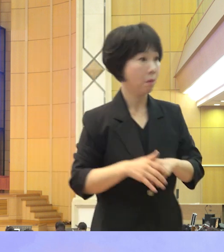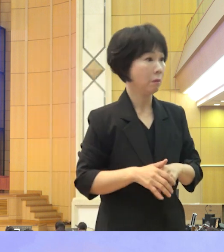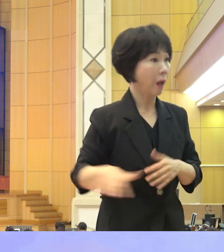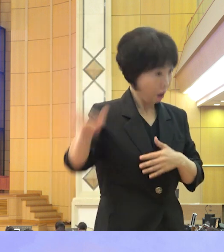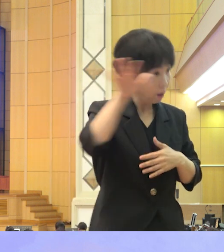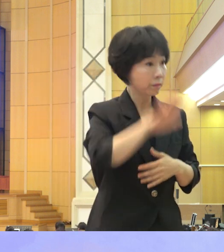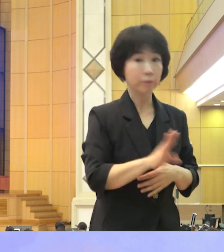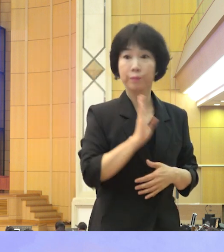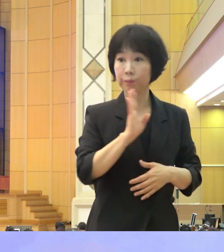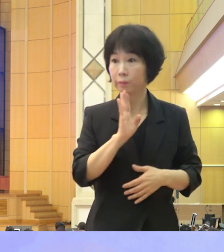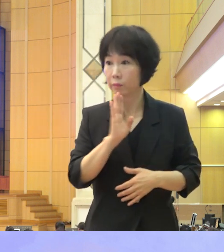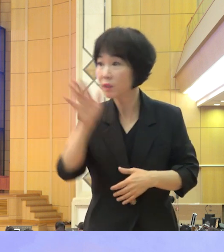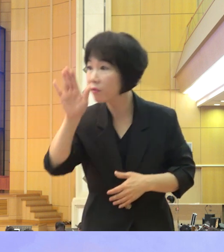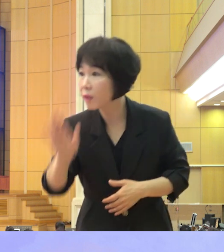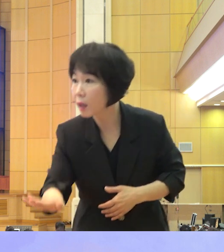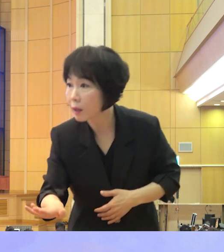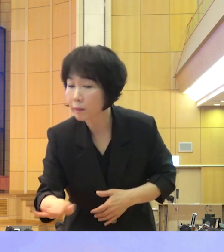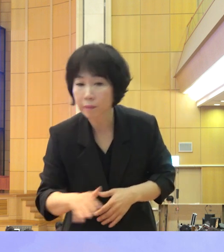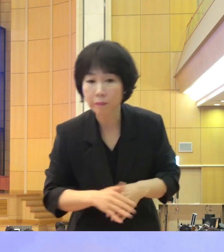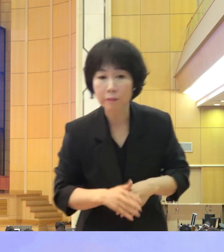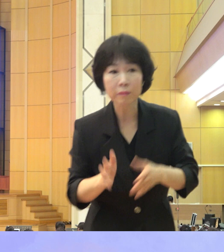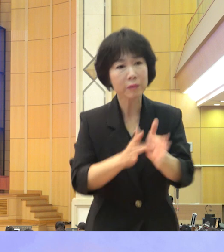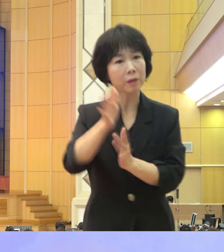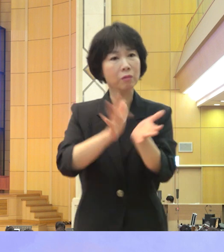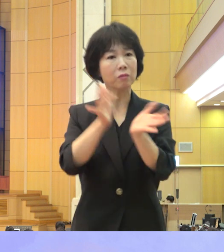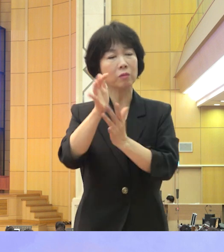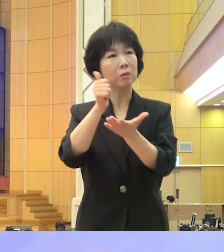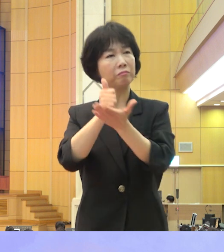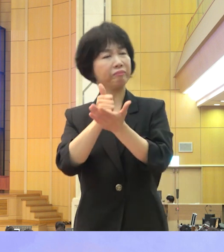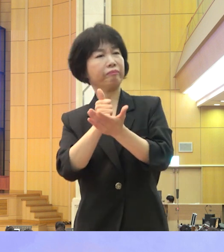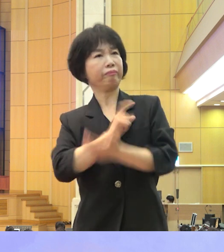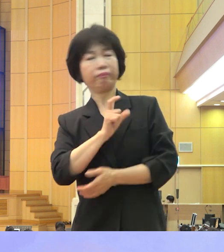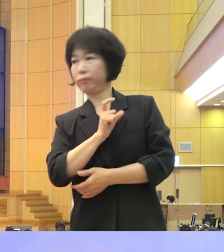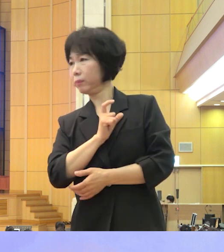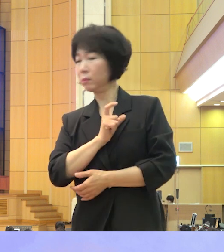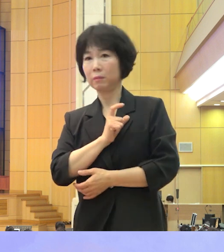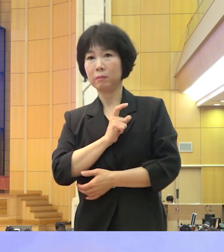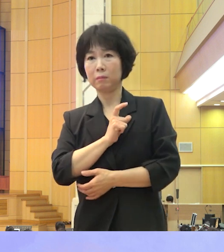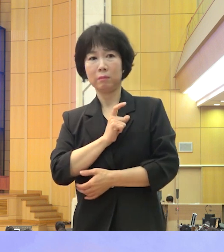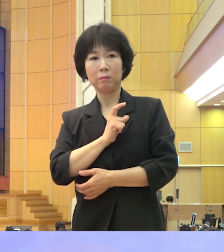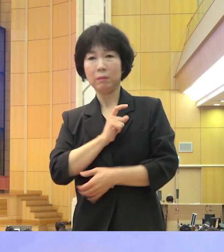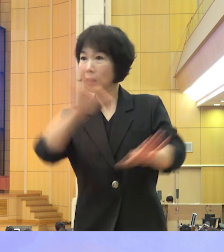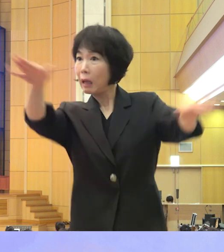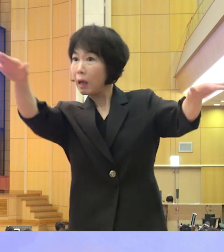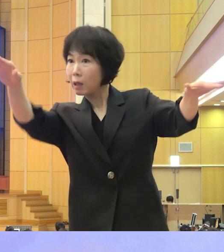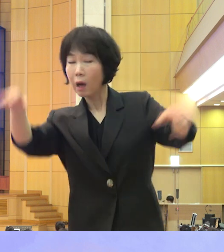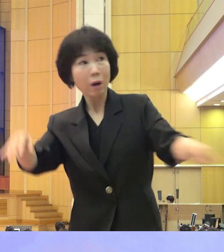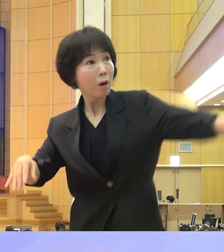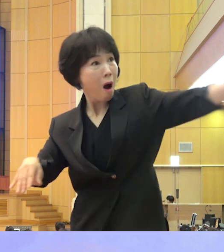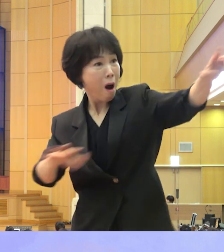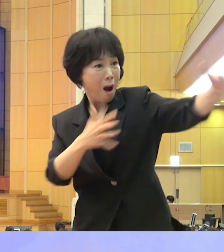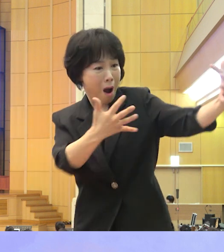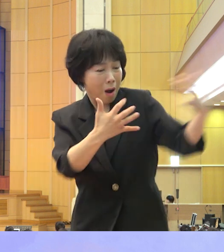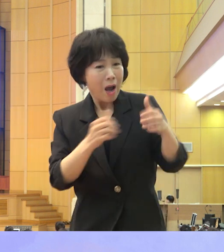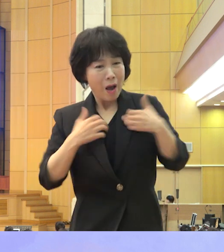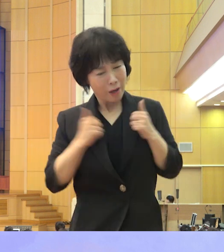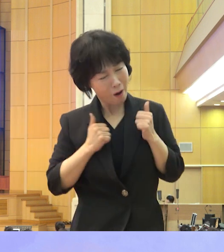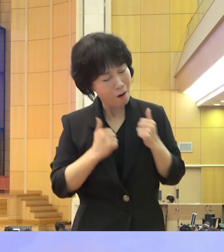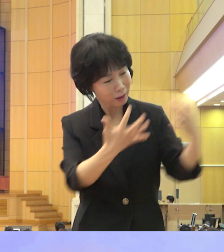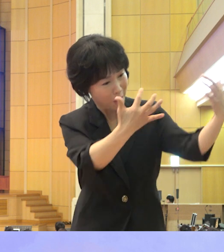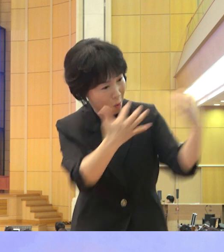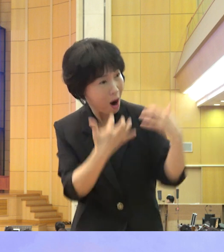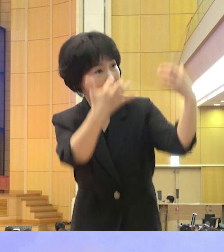믿고 주님을 섬기는 것입니다. 근데 예수님이 저들이 저렇게 열심히 나를 따라다니고